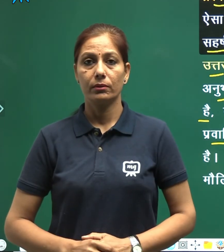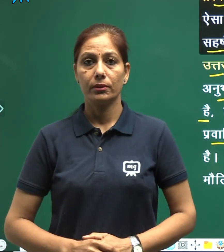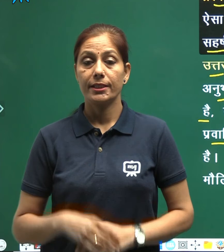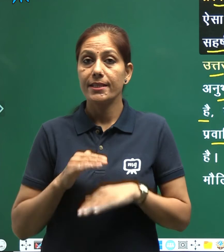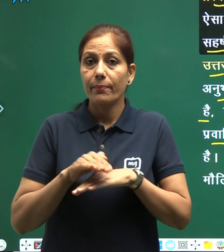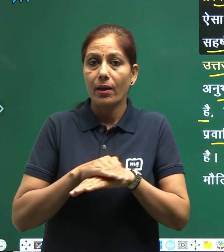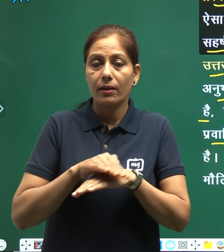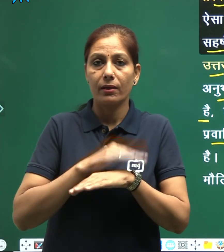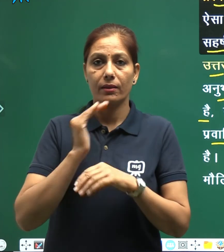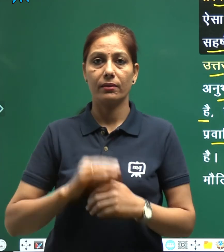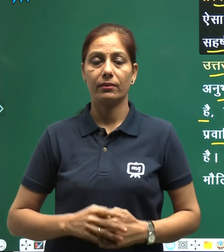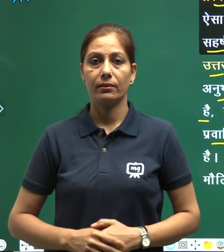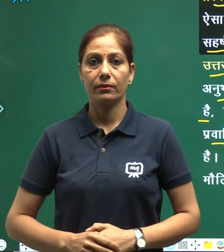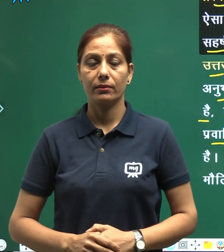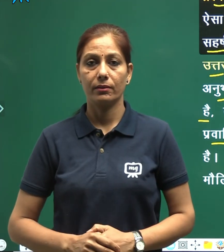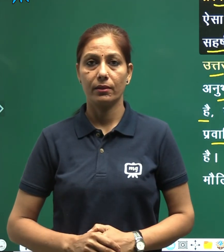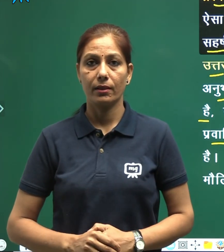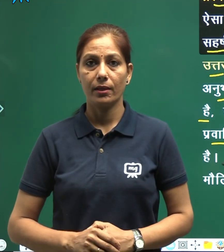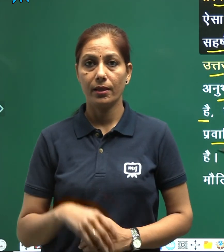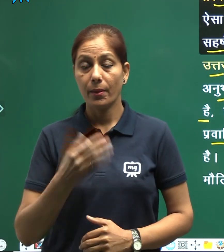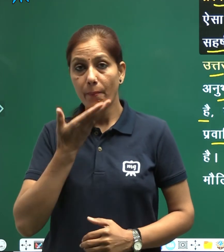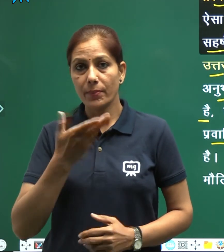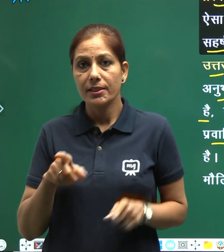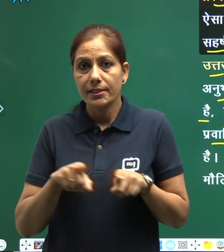स्नेह की सरिता है।